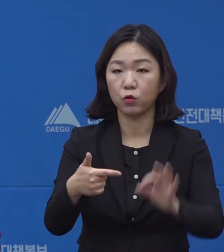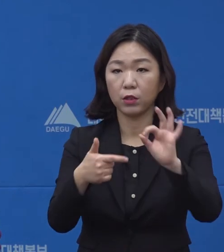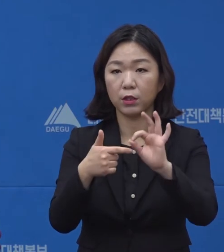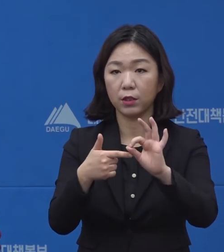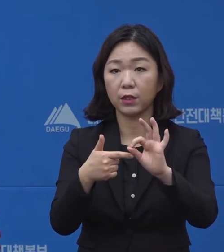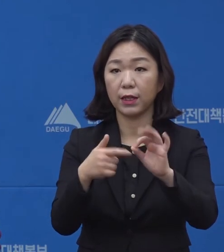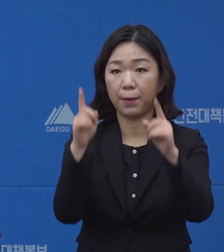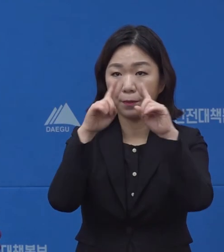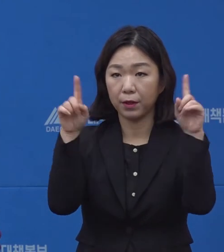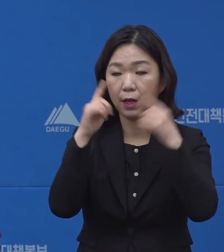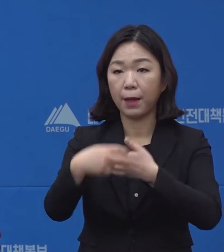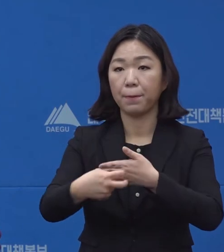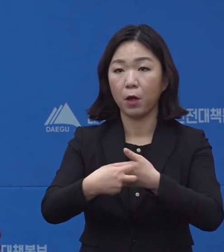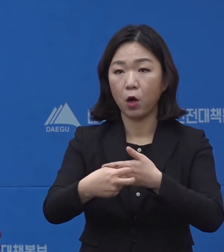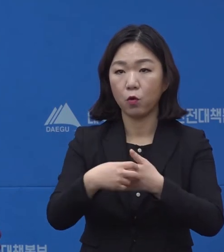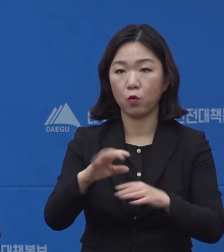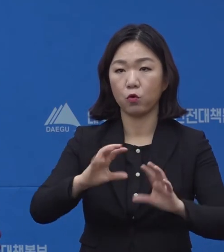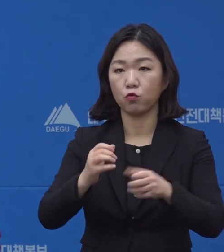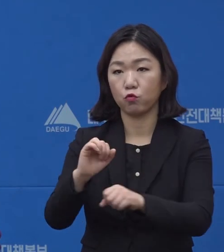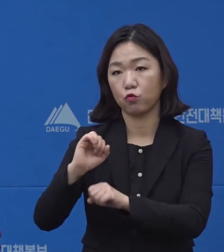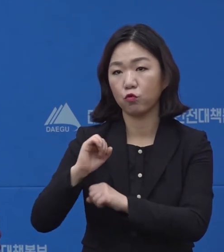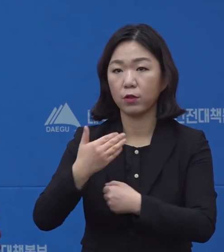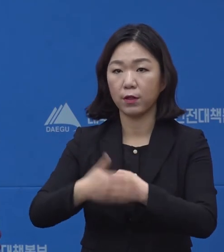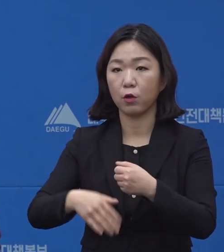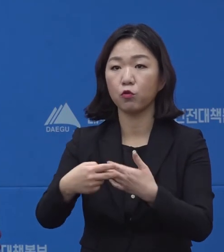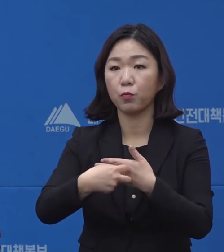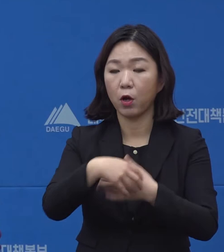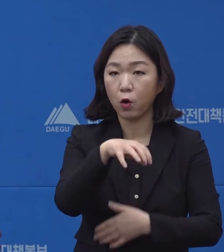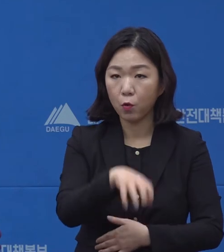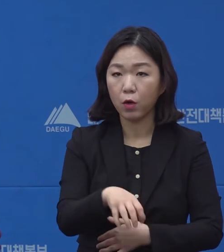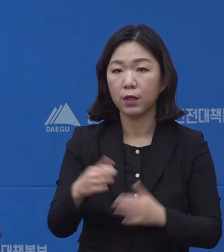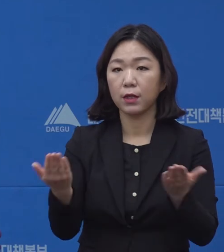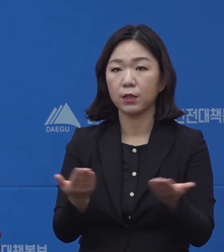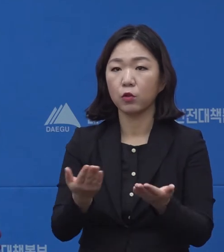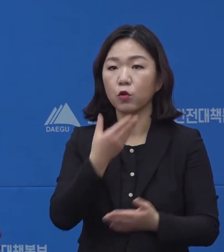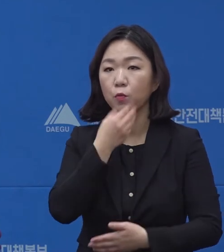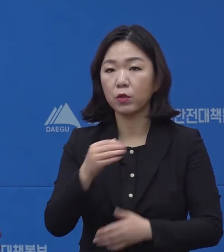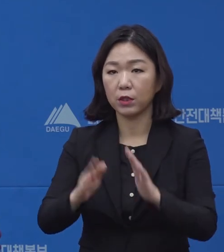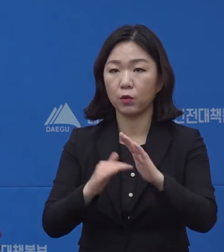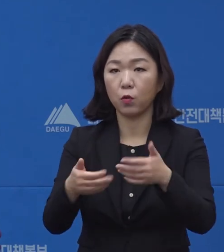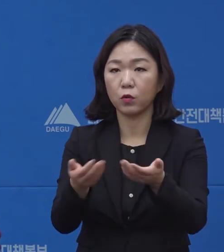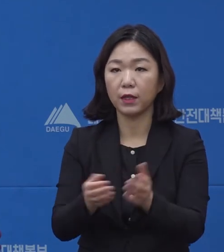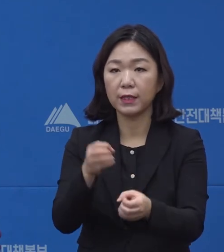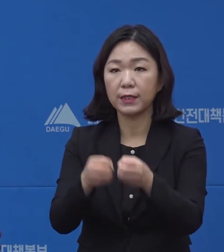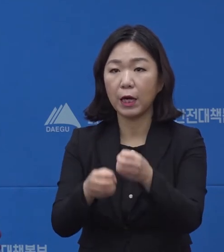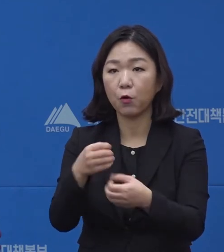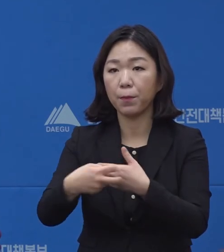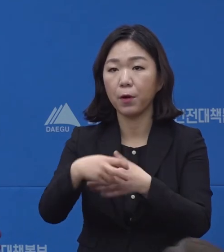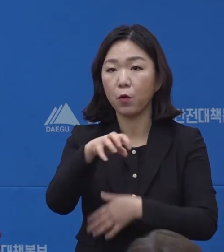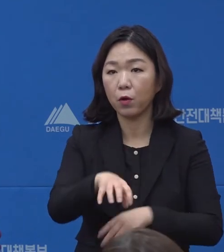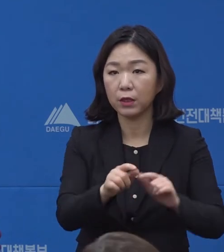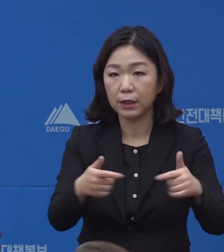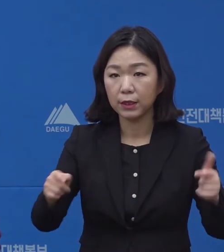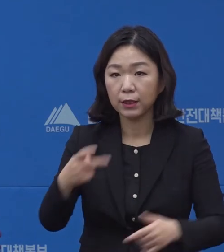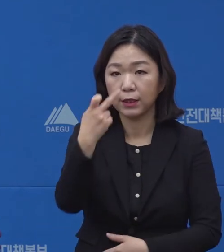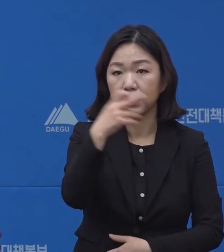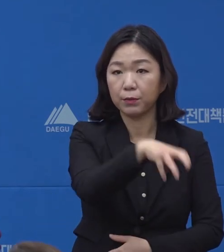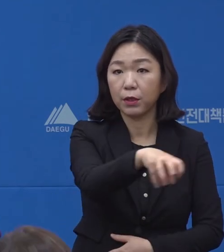영남대병원, 국군대구병원, 근로복지공단 창원병원, 충주의료원 등 12개